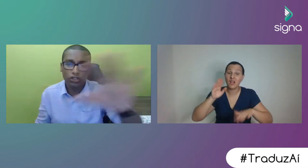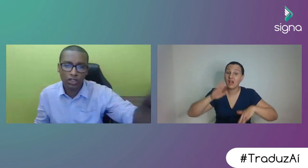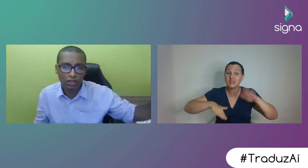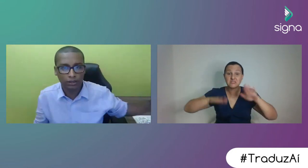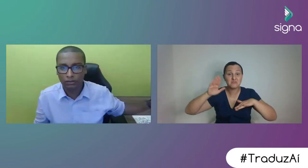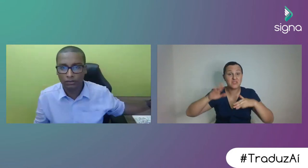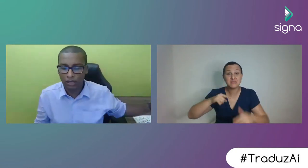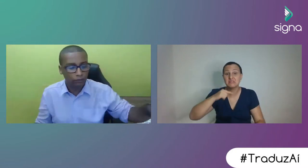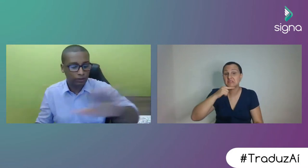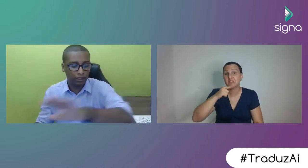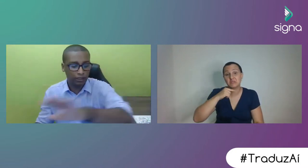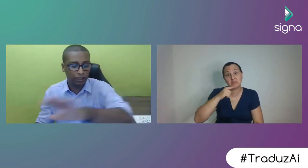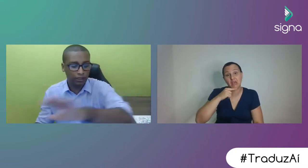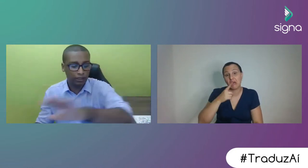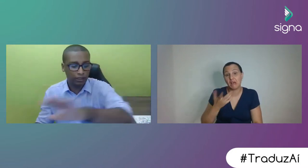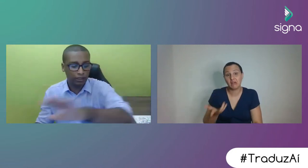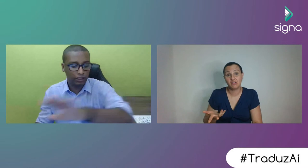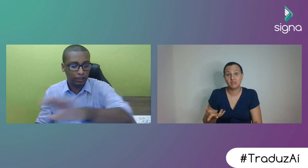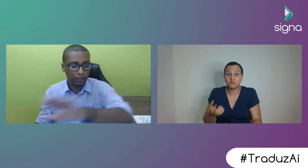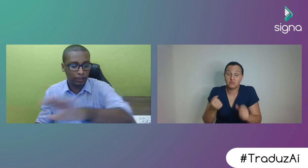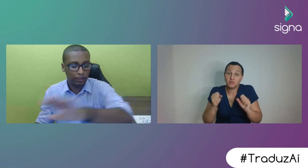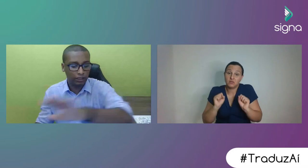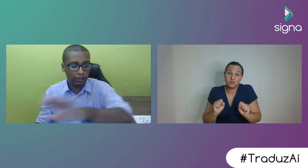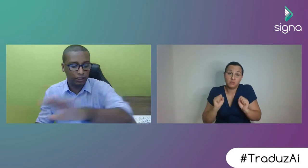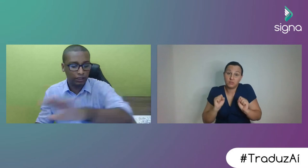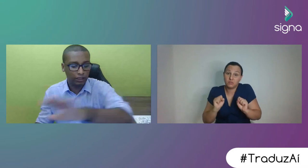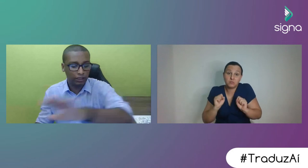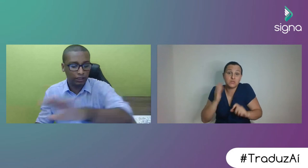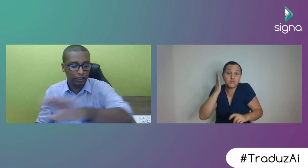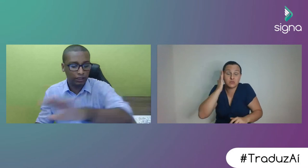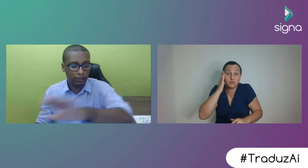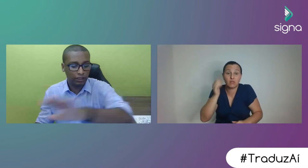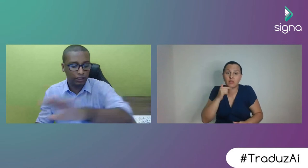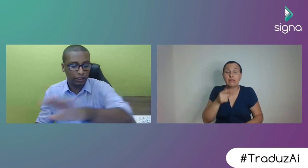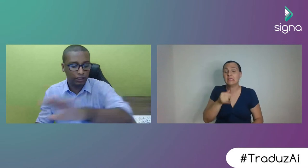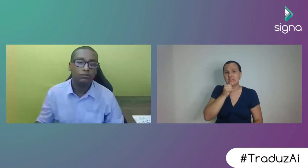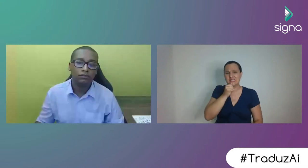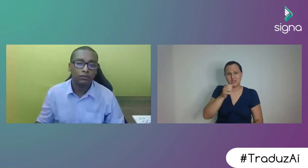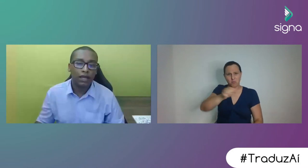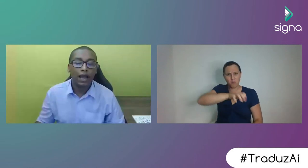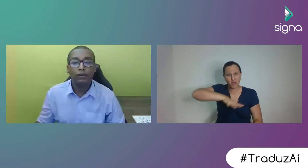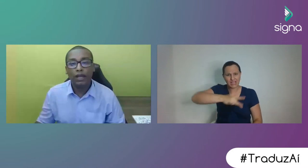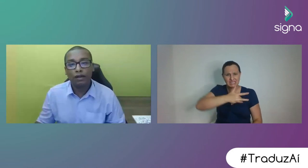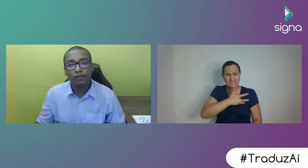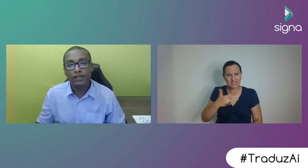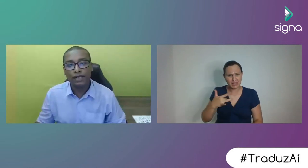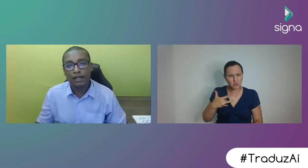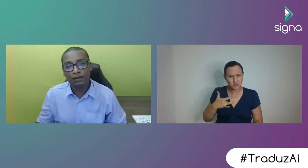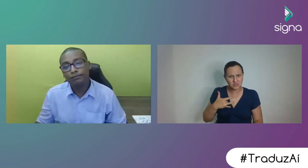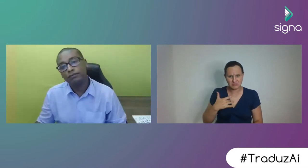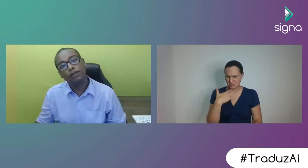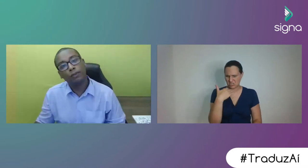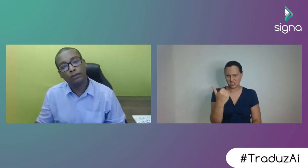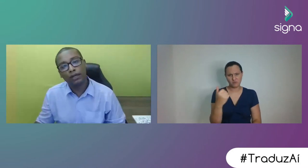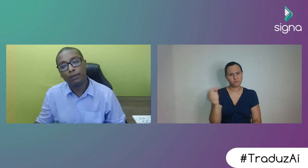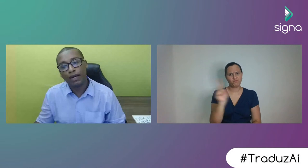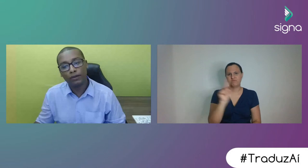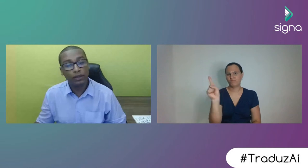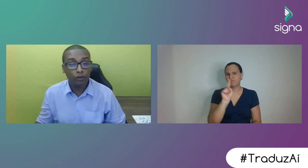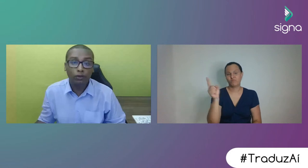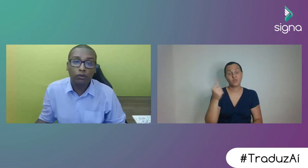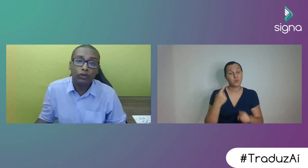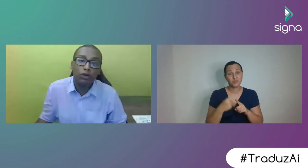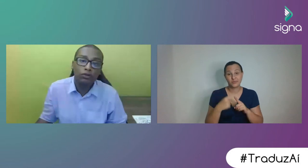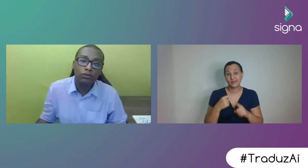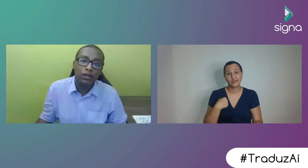saúde, não me chame. Eu não interpreto em área de saúde. Não dou conta. Aí, o que eu vou fazer lá? Um mau